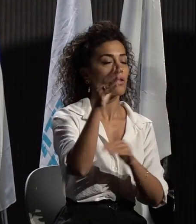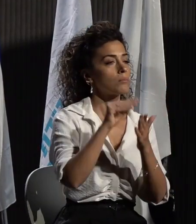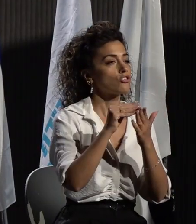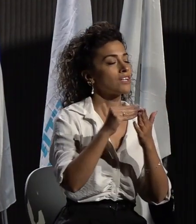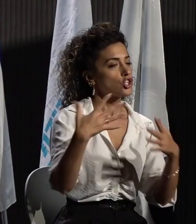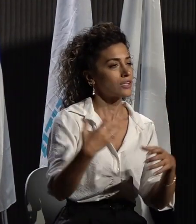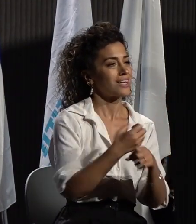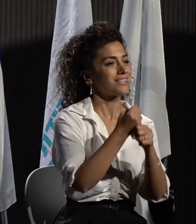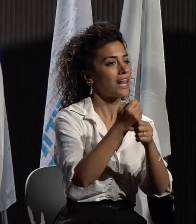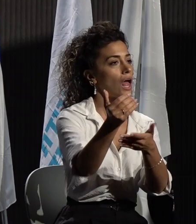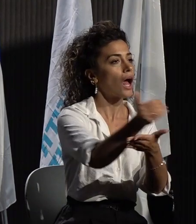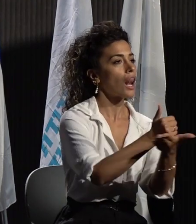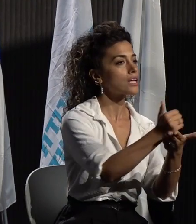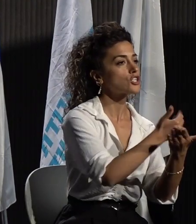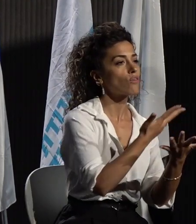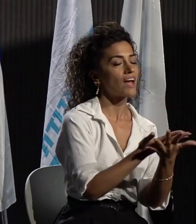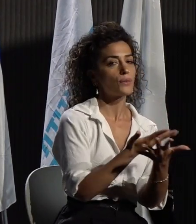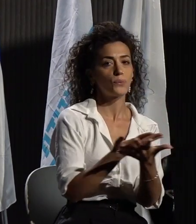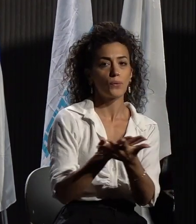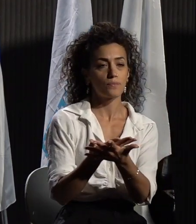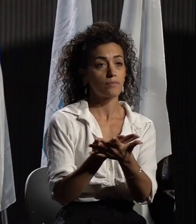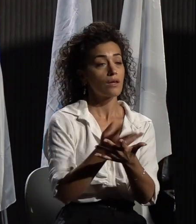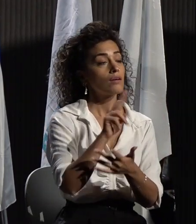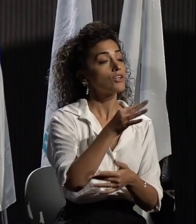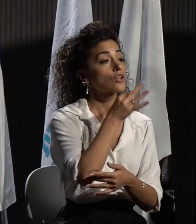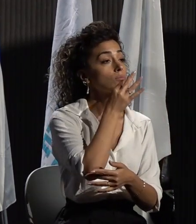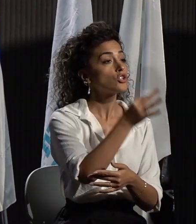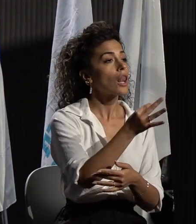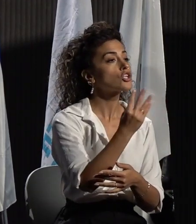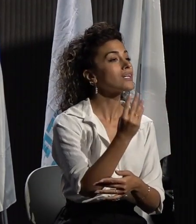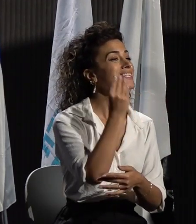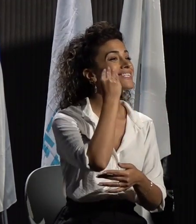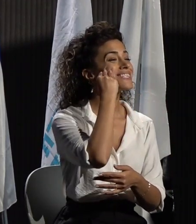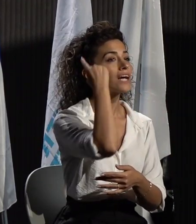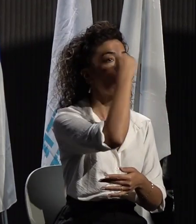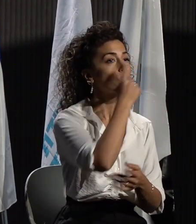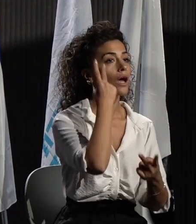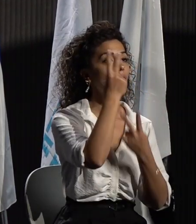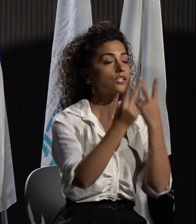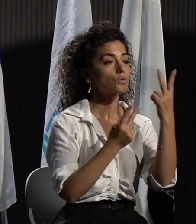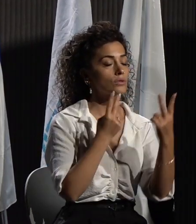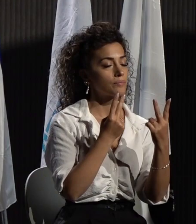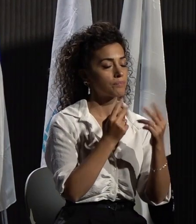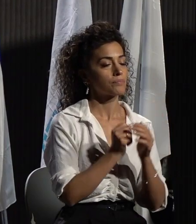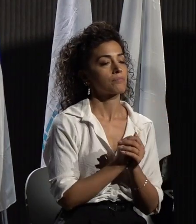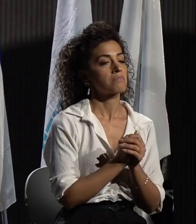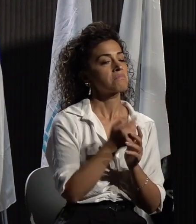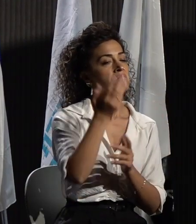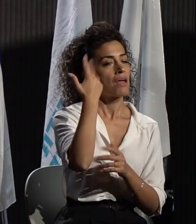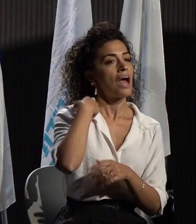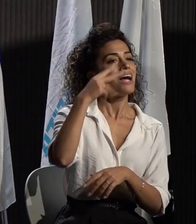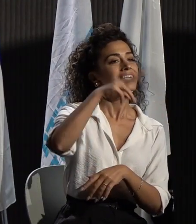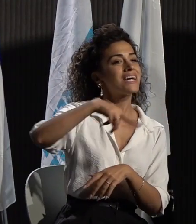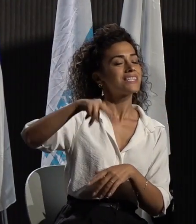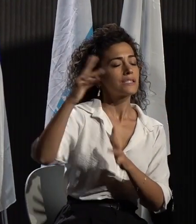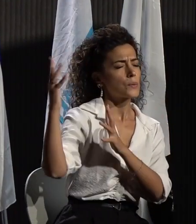שתצליח. ועומדת גם שאלת הזיכרון החזותי הממשי. אחרי סיור מטלטל